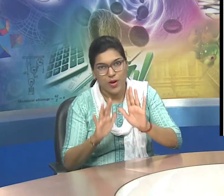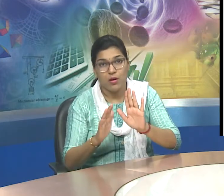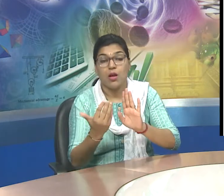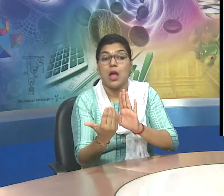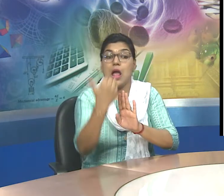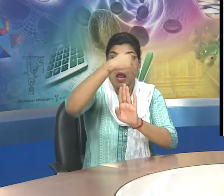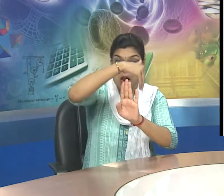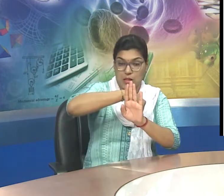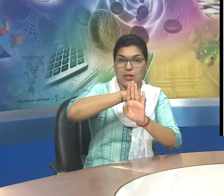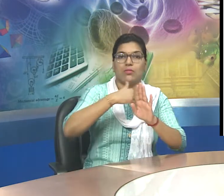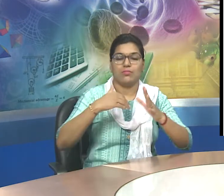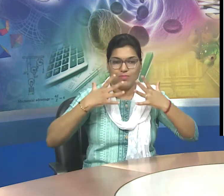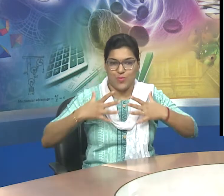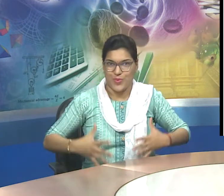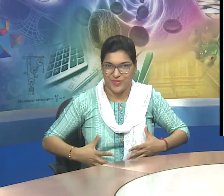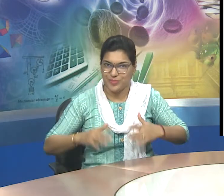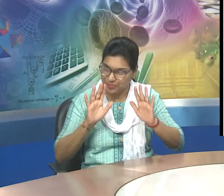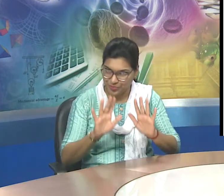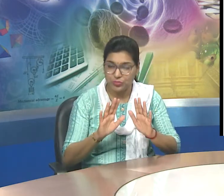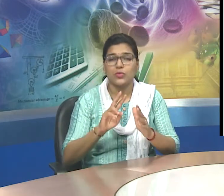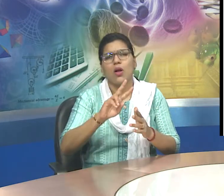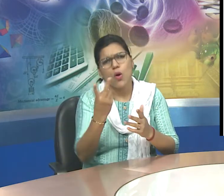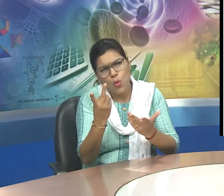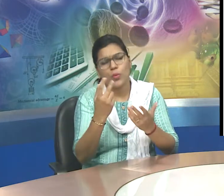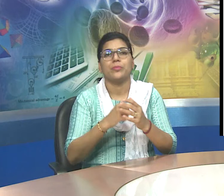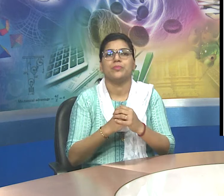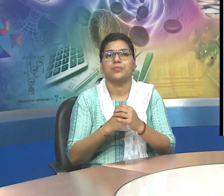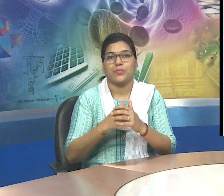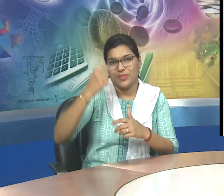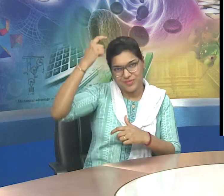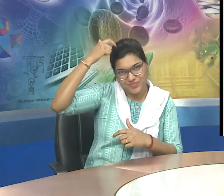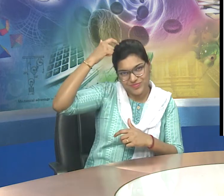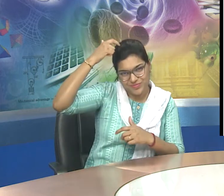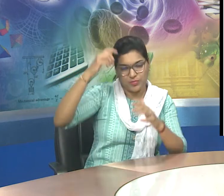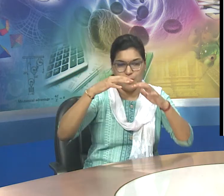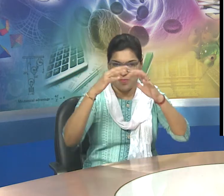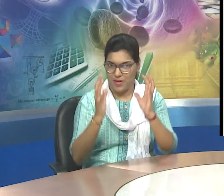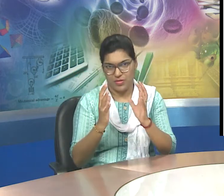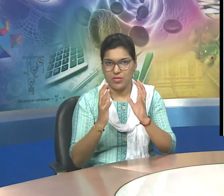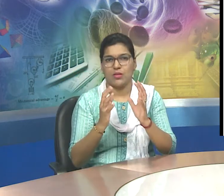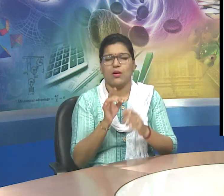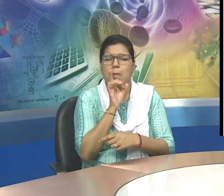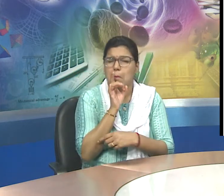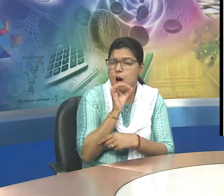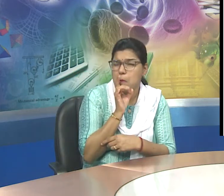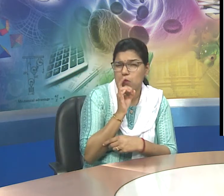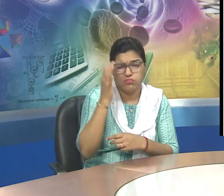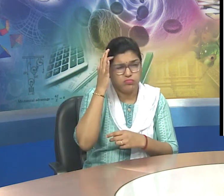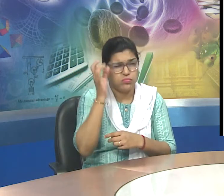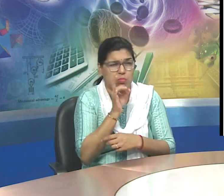भी मैं आपको हाथों से बता रही हूँ, तो ये आप एक्सटर्नल रूप से देख पा रहे हैं। अब इसे दूसरी तरह से समझें, मान लीजिए मेरा